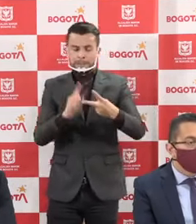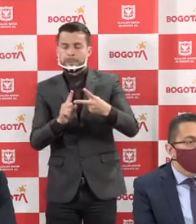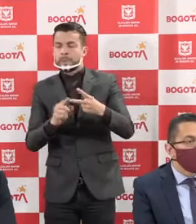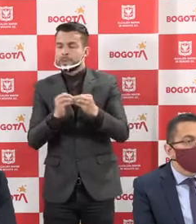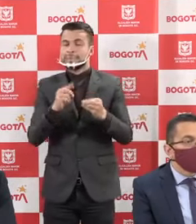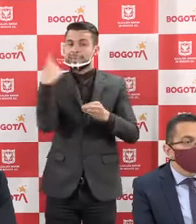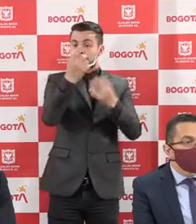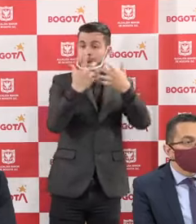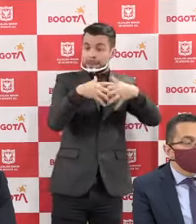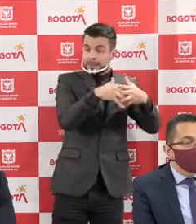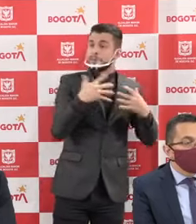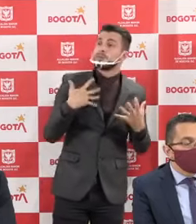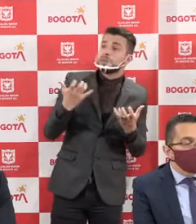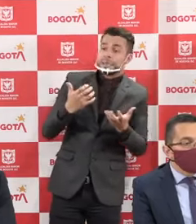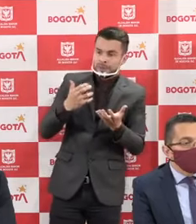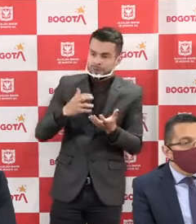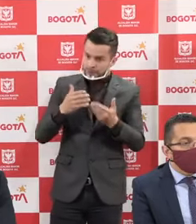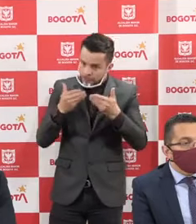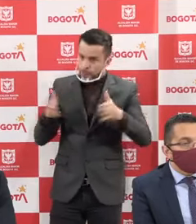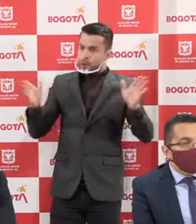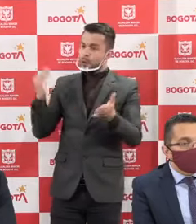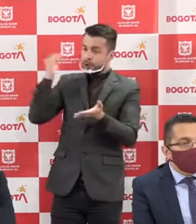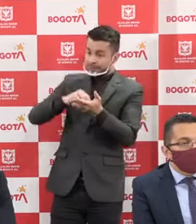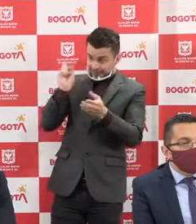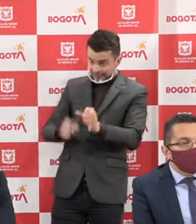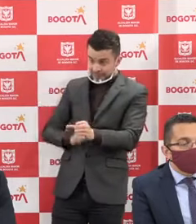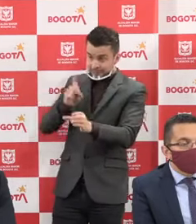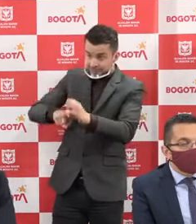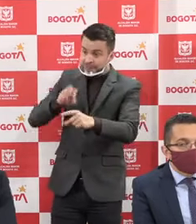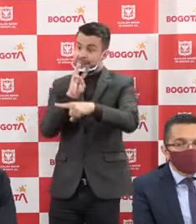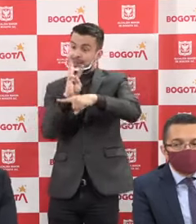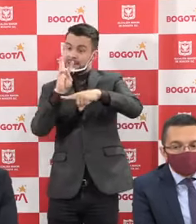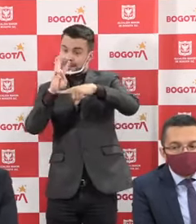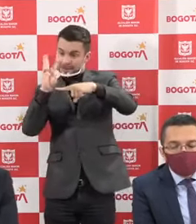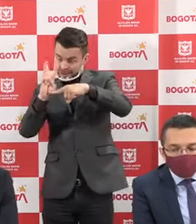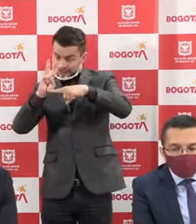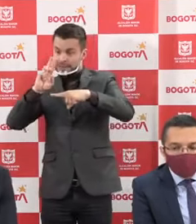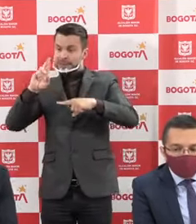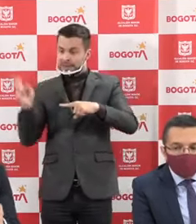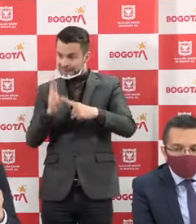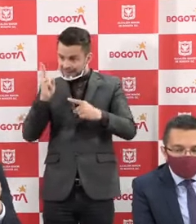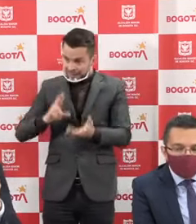necesitan registrarse en la plataforma reactivación económica puntogov puntocom